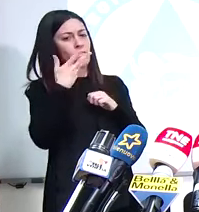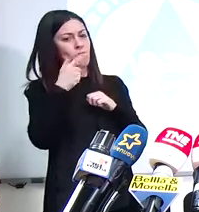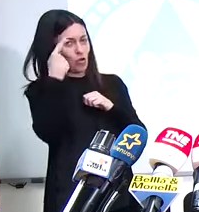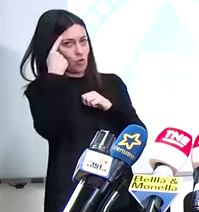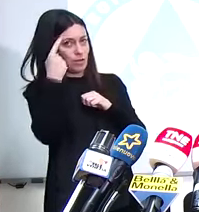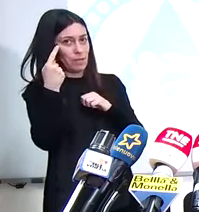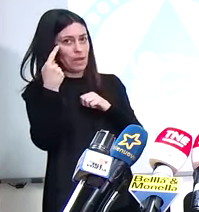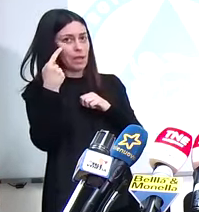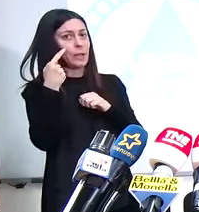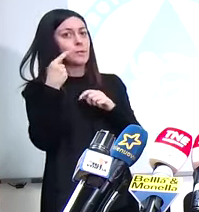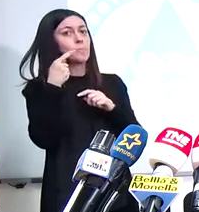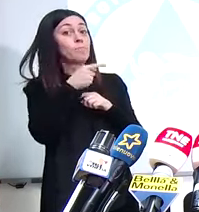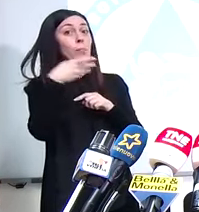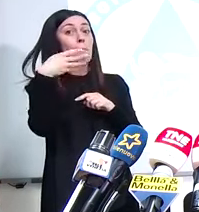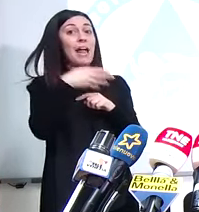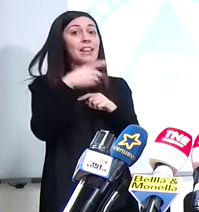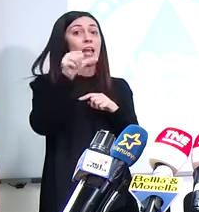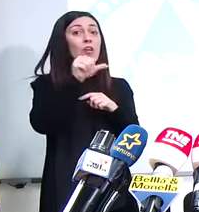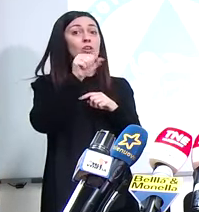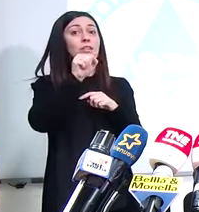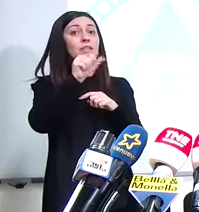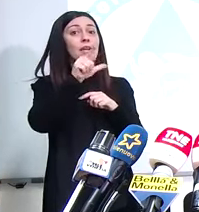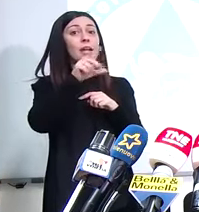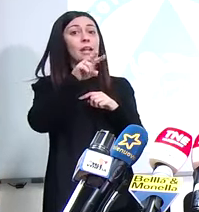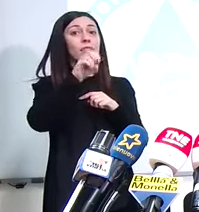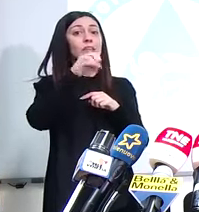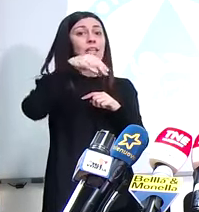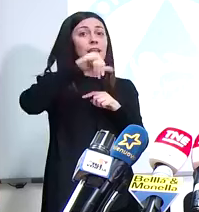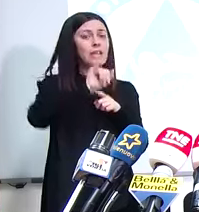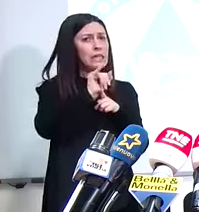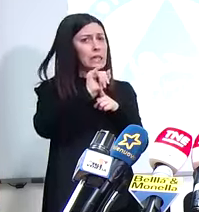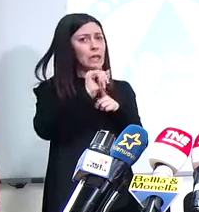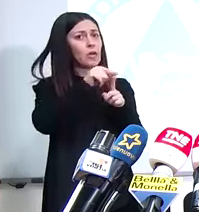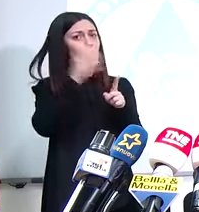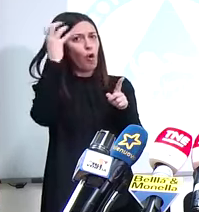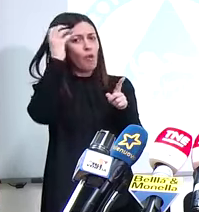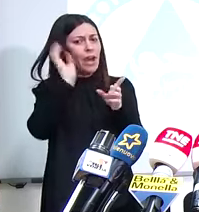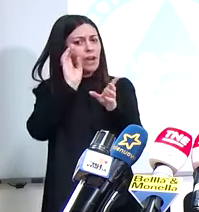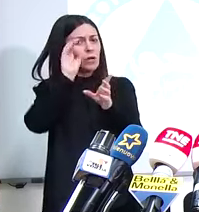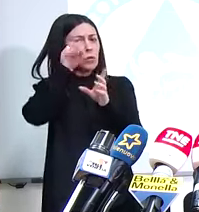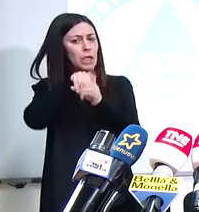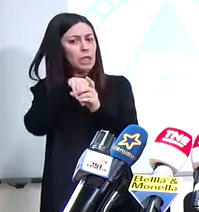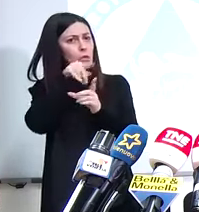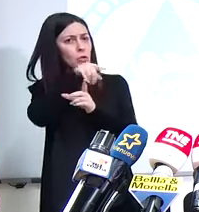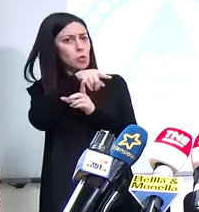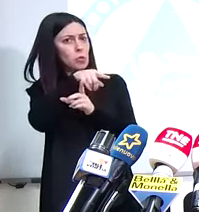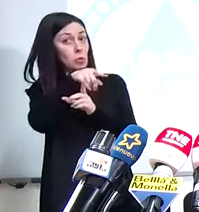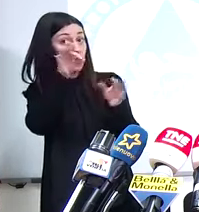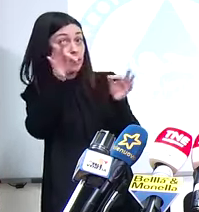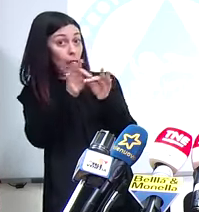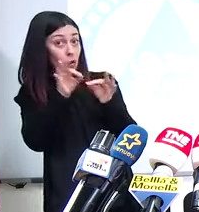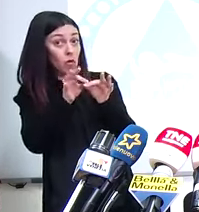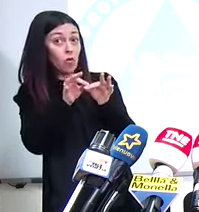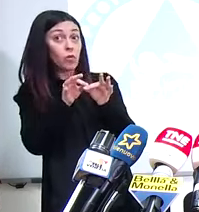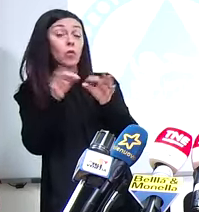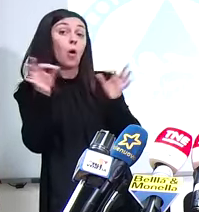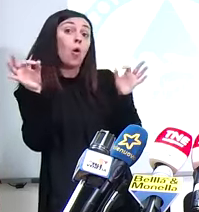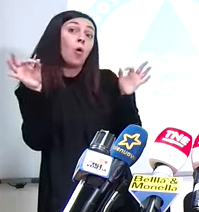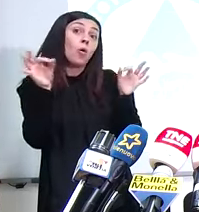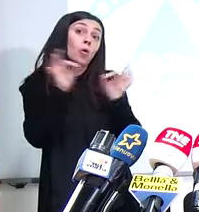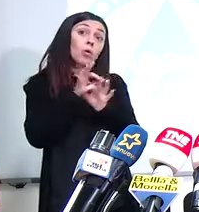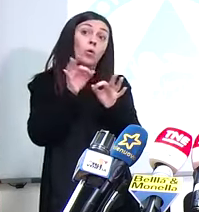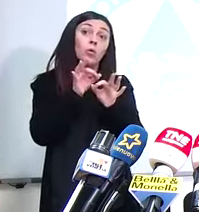matteo salvini leader e segretario del partito ne faccia parte o se invece come giustamente ha detto un attimo fa lei